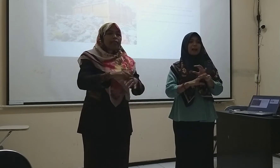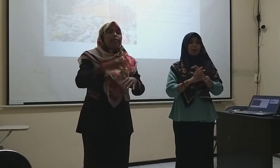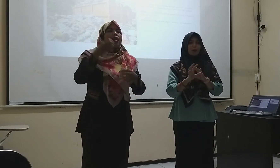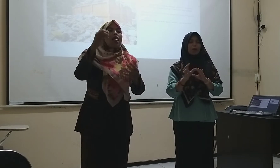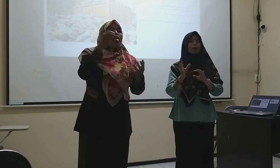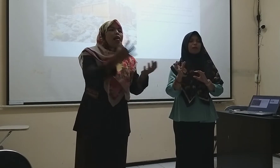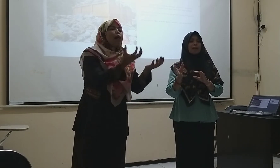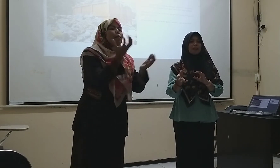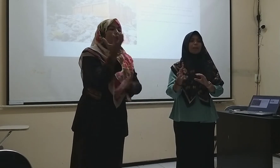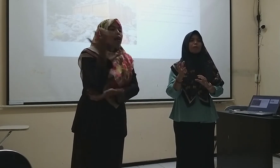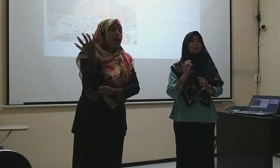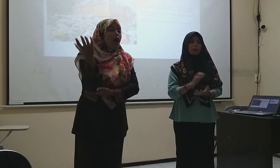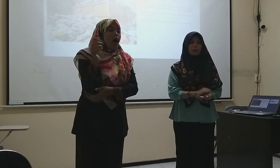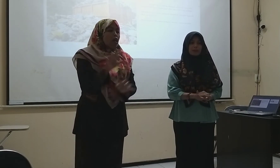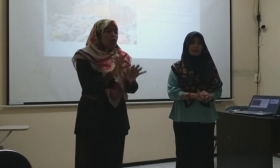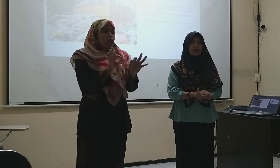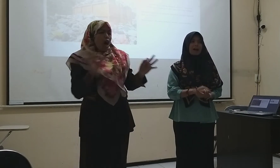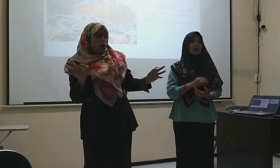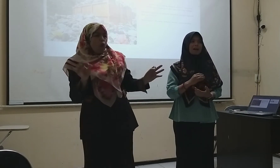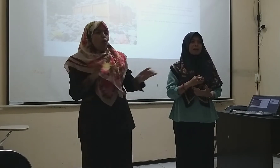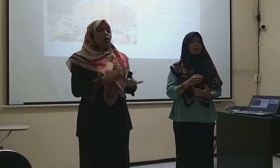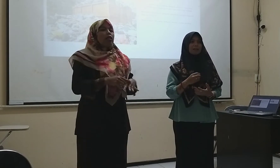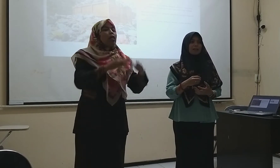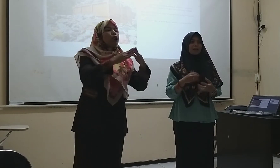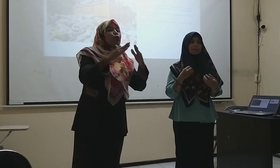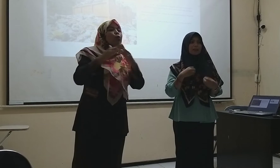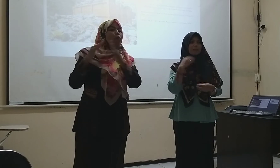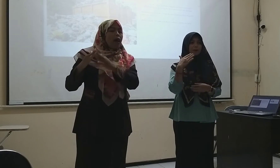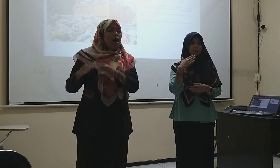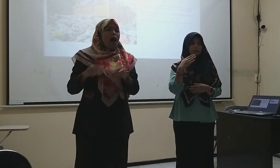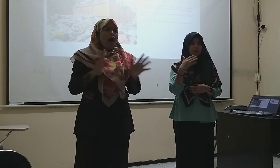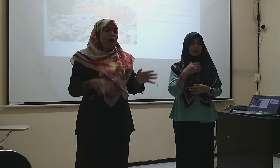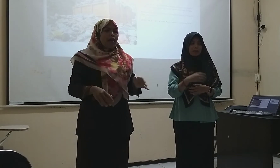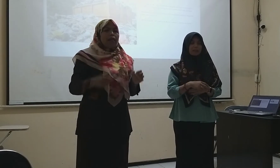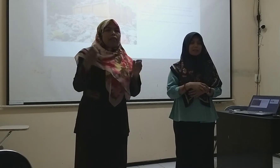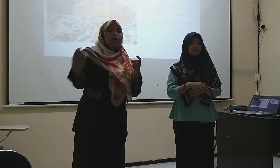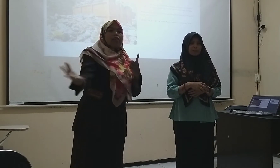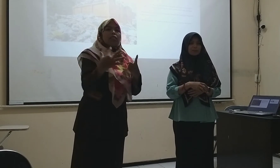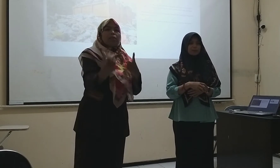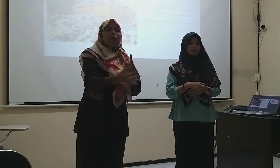diletakkan di jauh dari pemukiman warga agar tidak tercemar baunya.